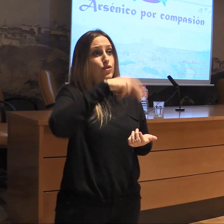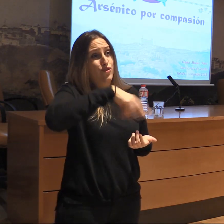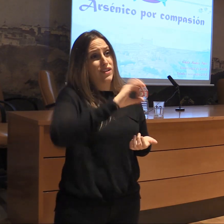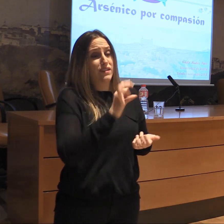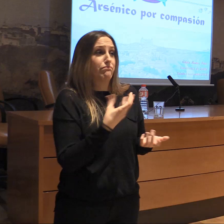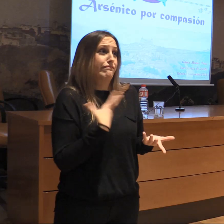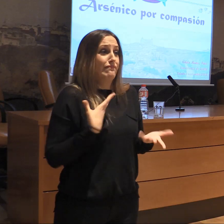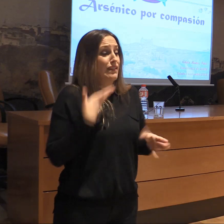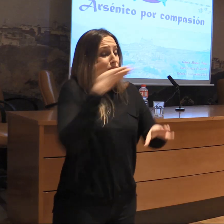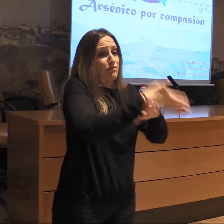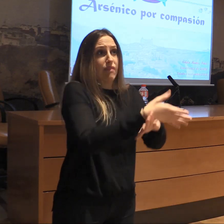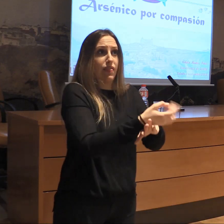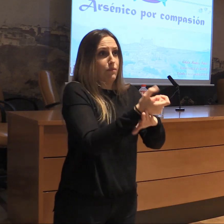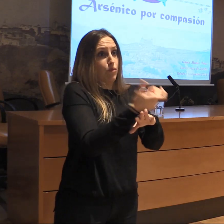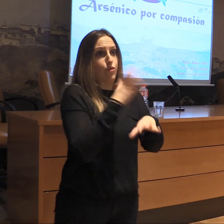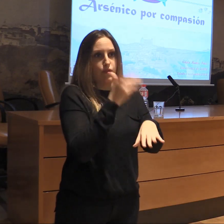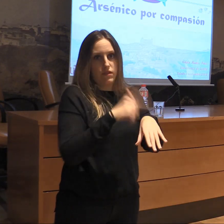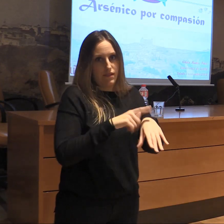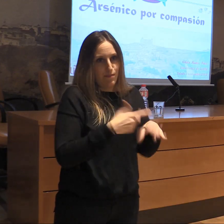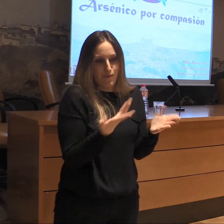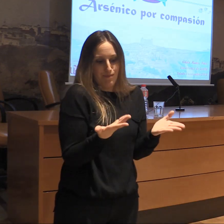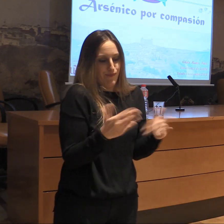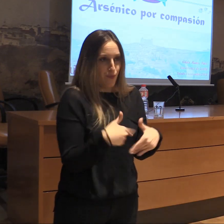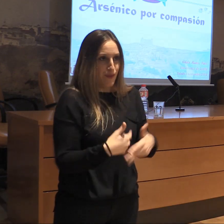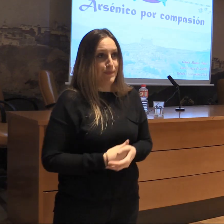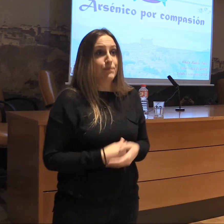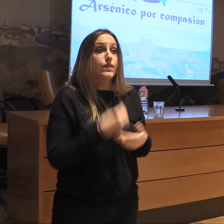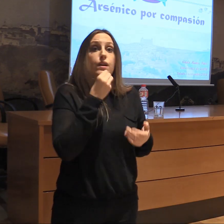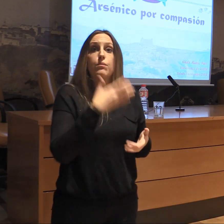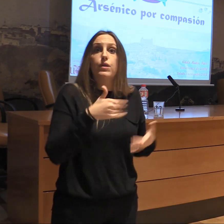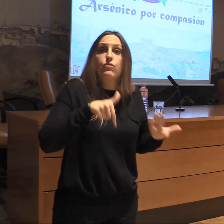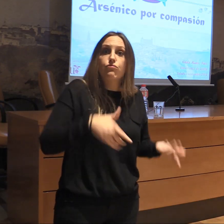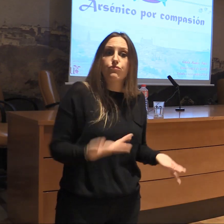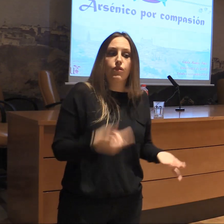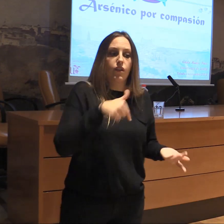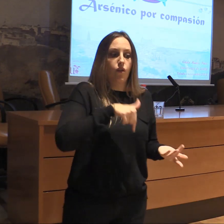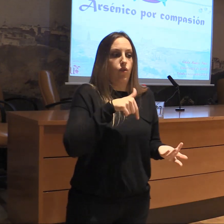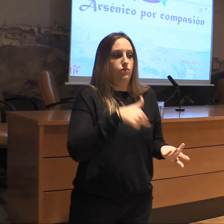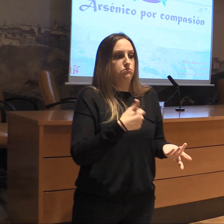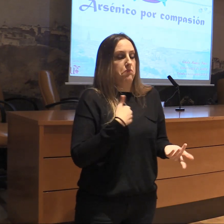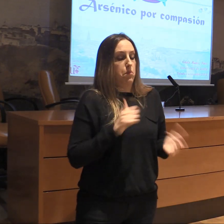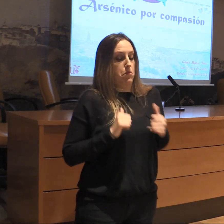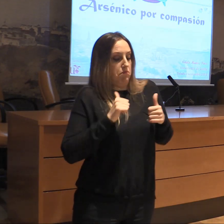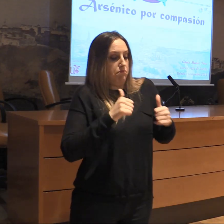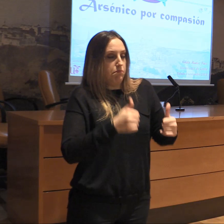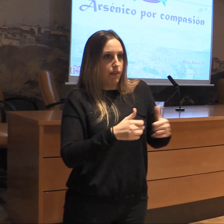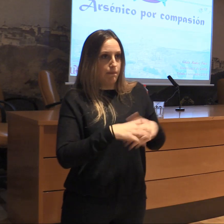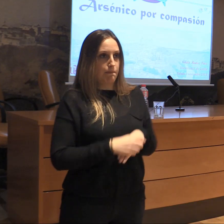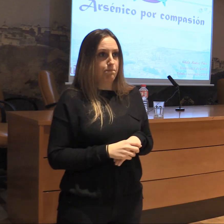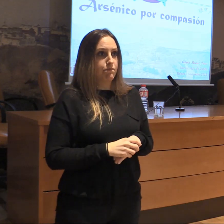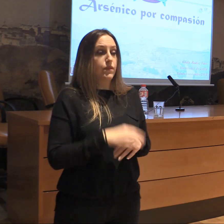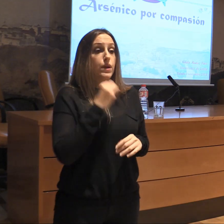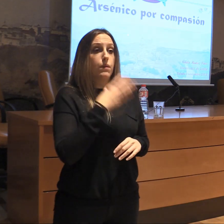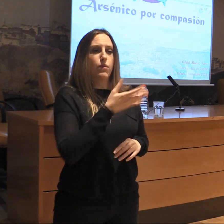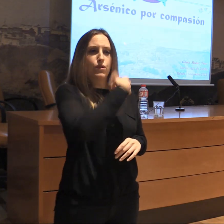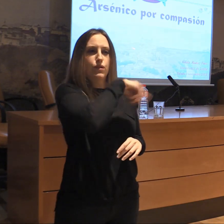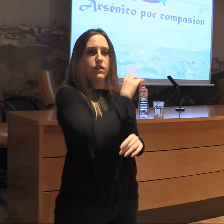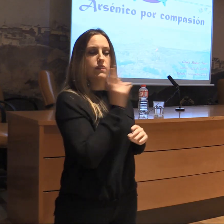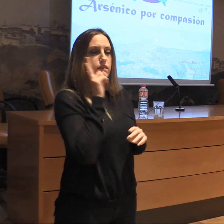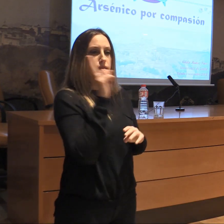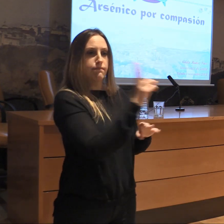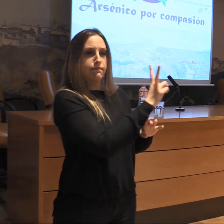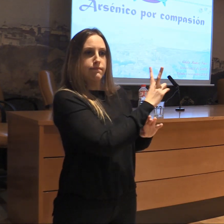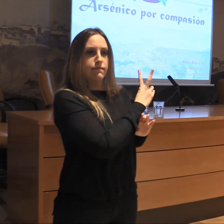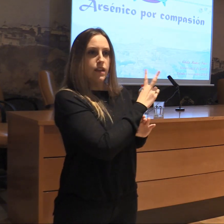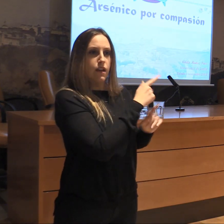porque no da el tiempo para tanto. Bueno, entonces hoy vamos a empezar con esta fantástica vista